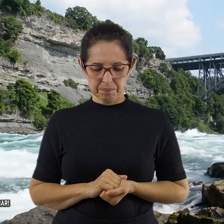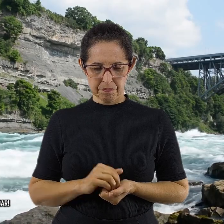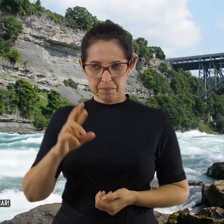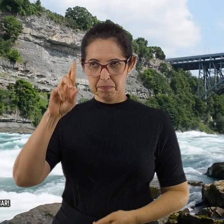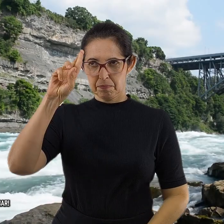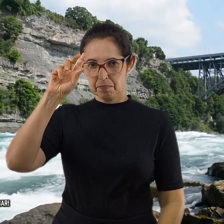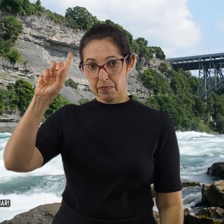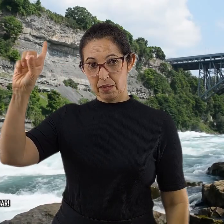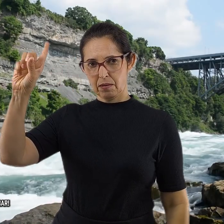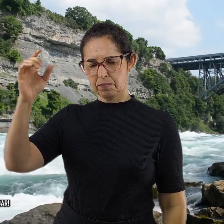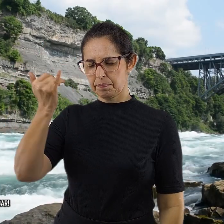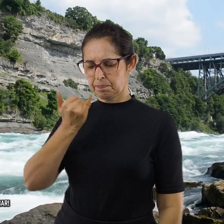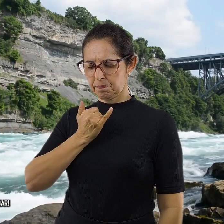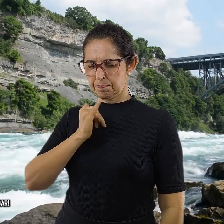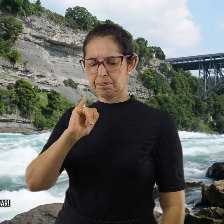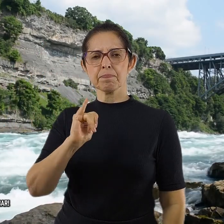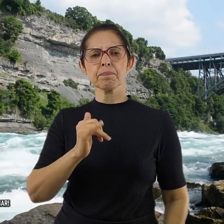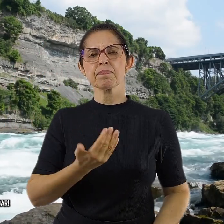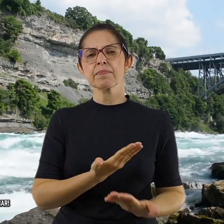Meus servos,